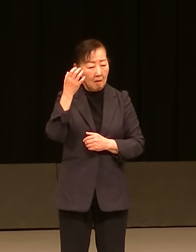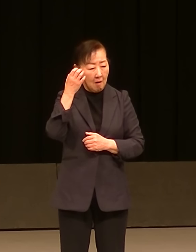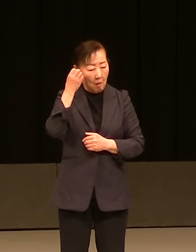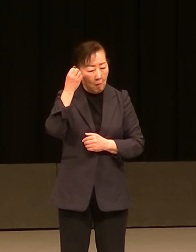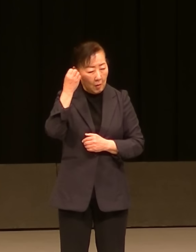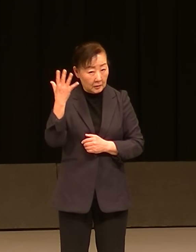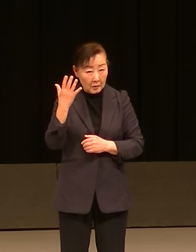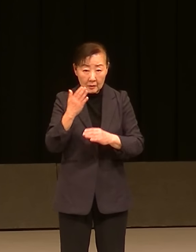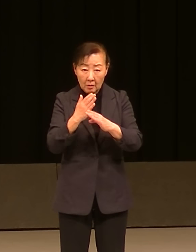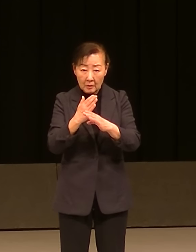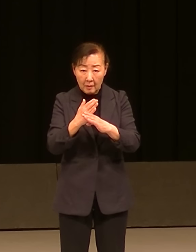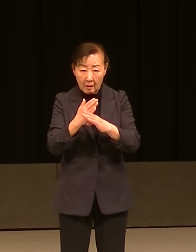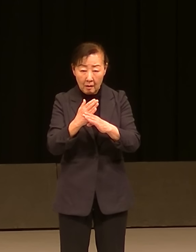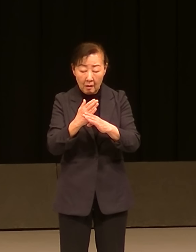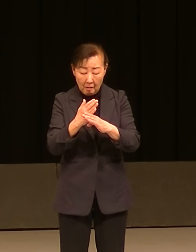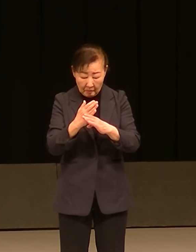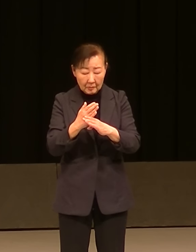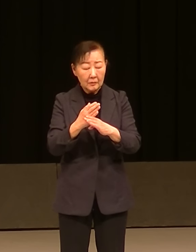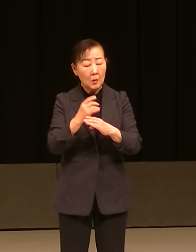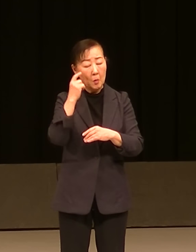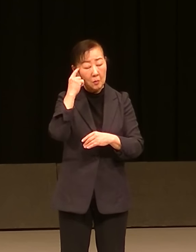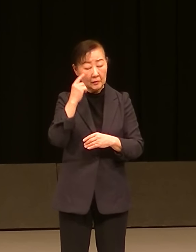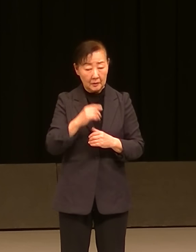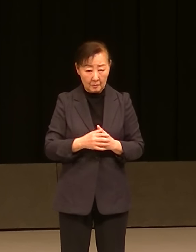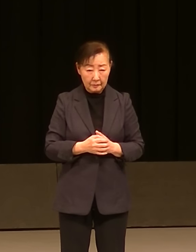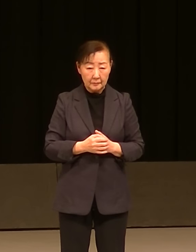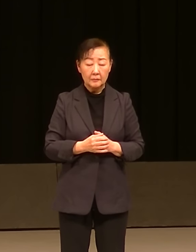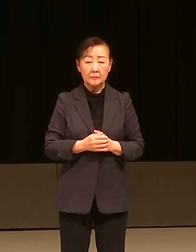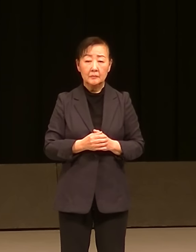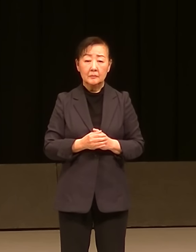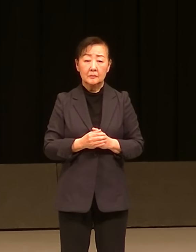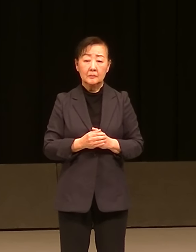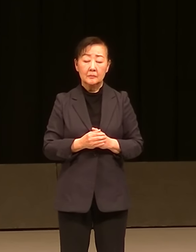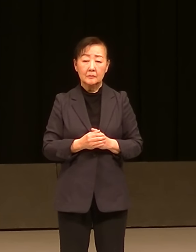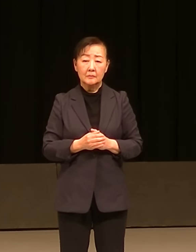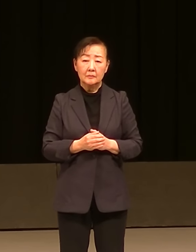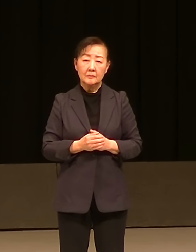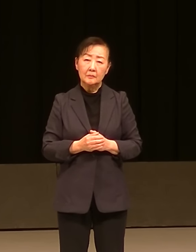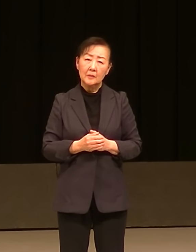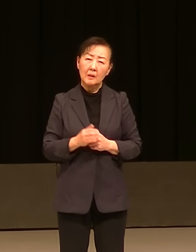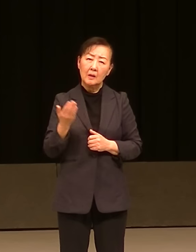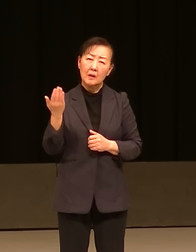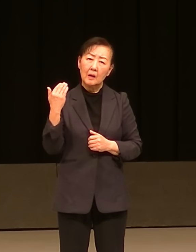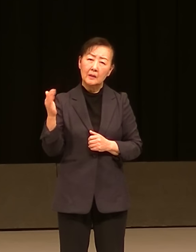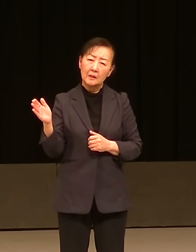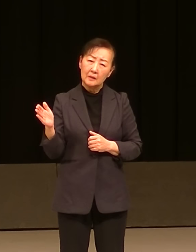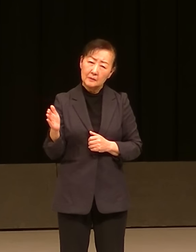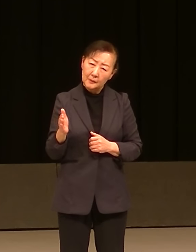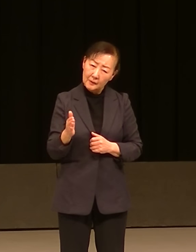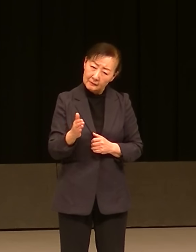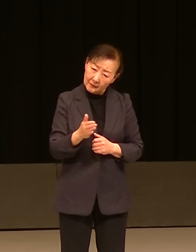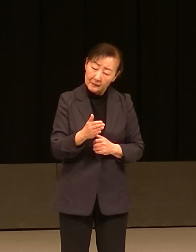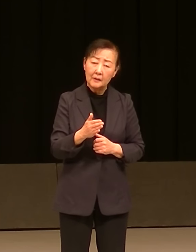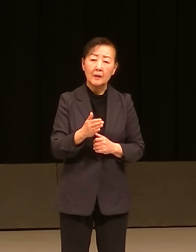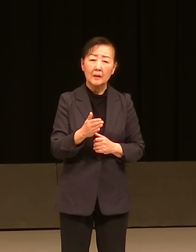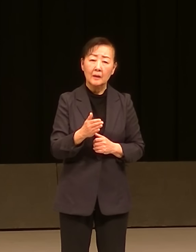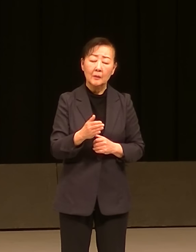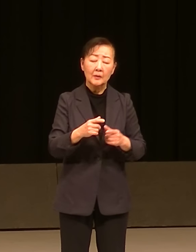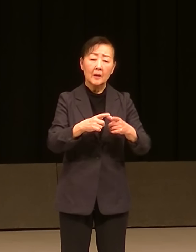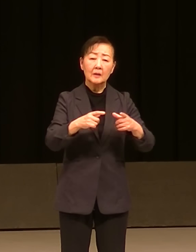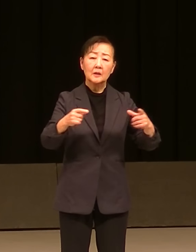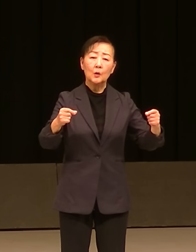ないなと私はずっと思ってまいりましたが、それから、まあしばらく経ってまたまた、日本